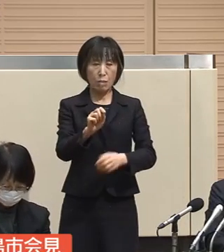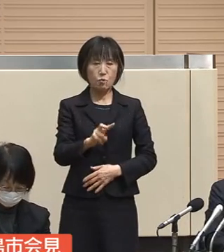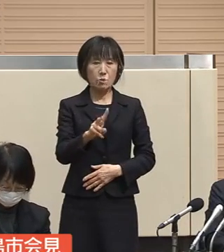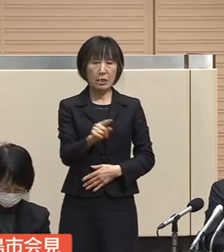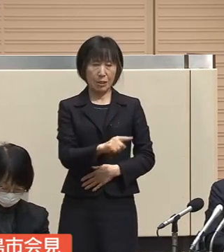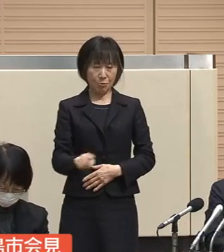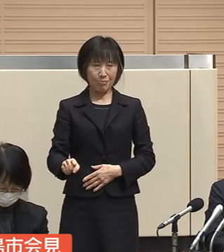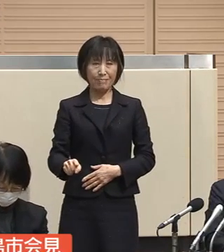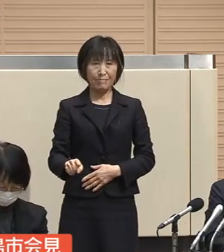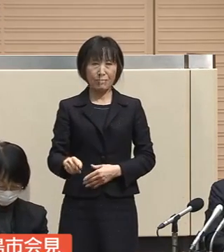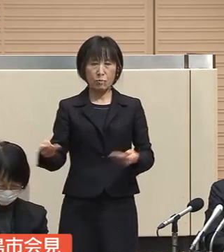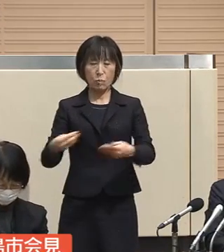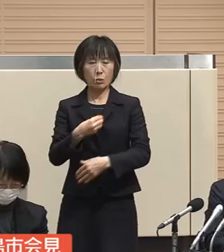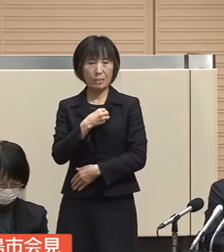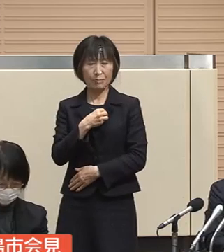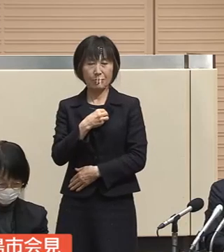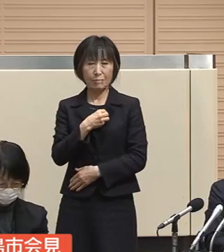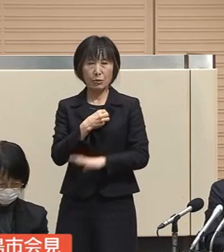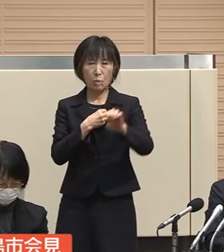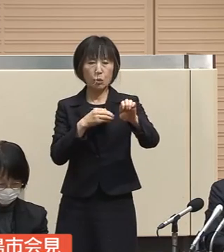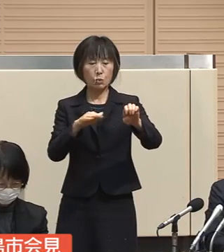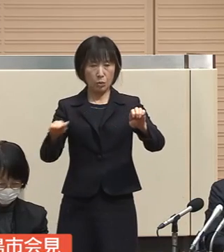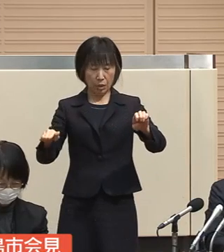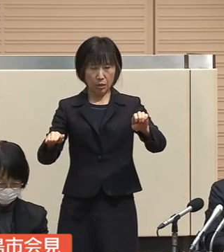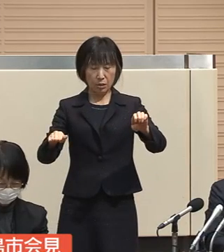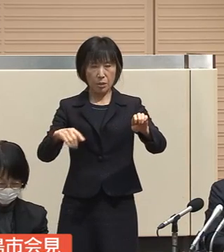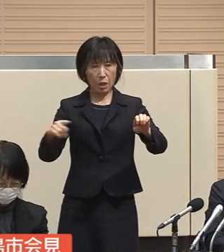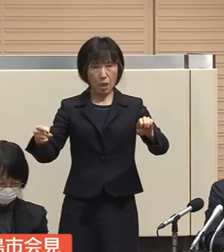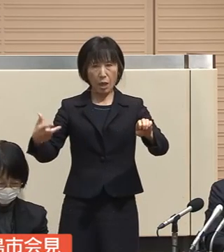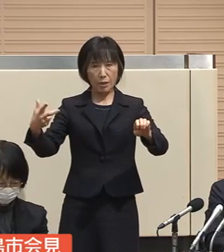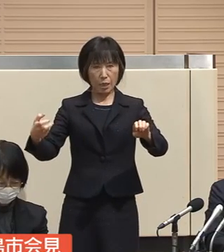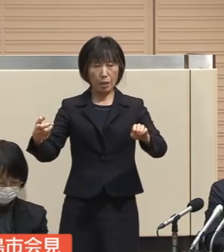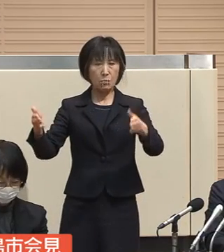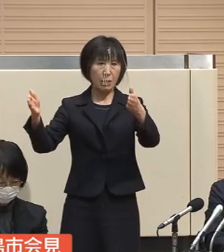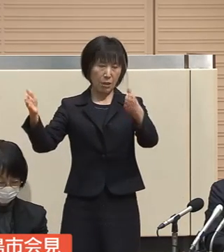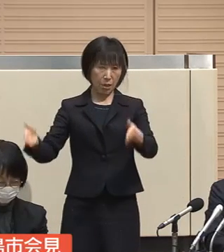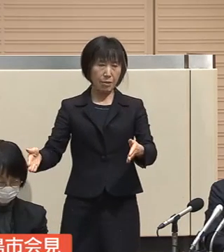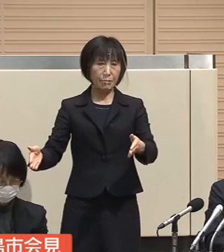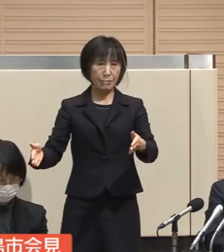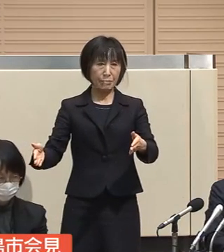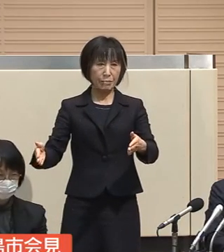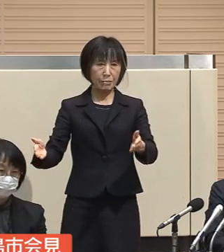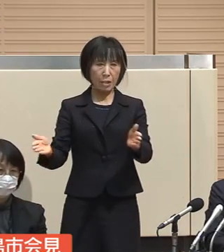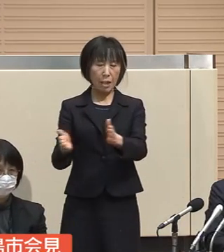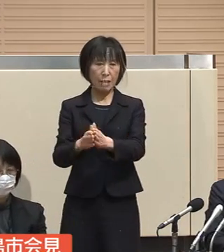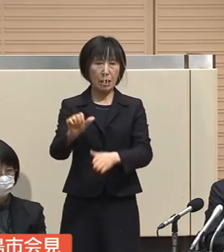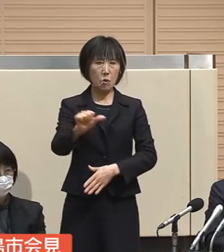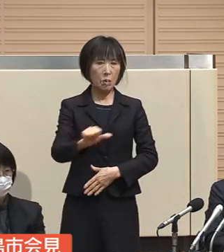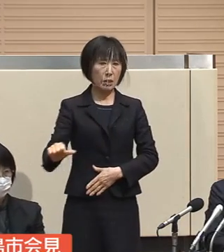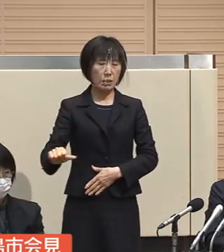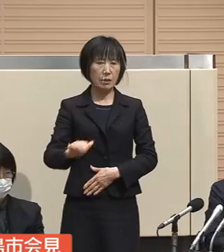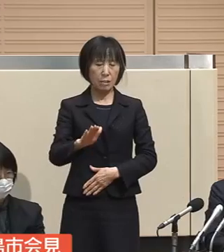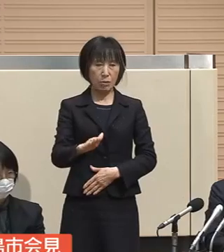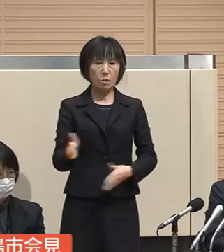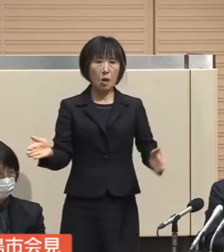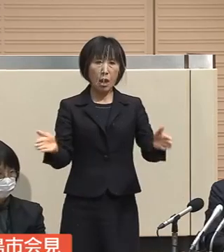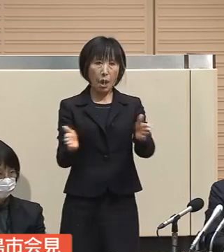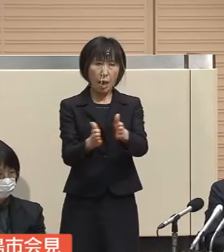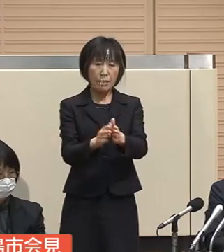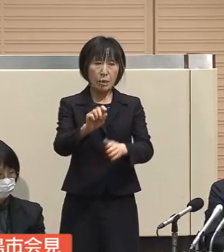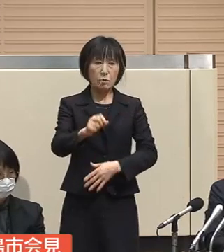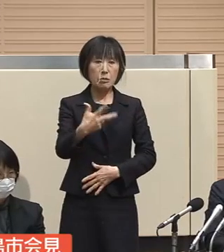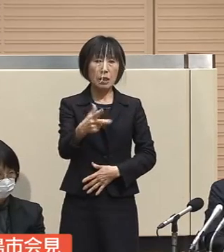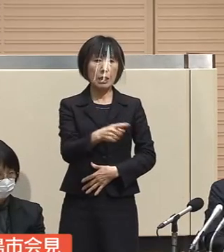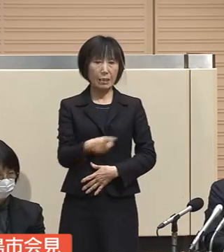で、職員は40代から70代までの5名で合わせて17名です